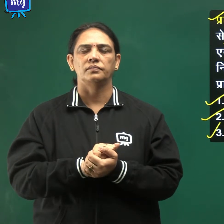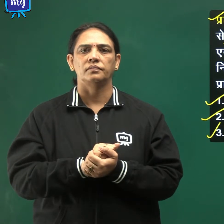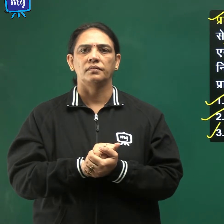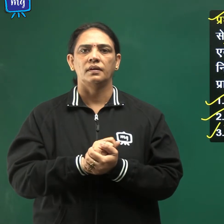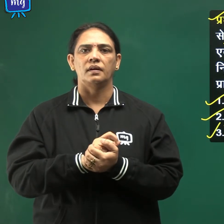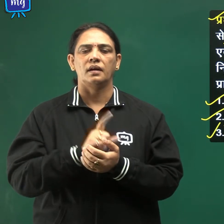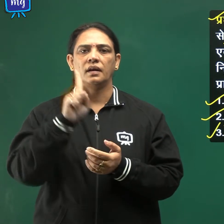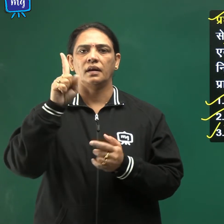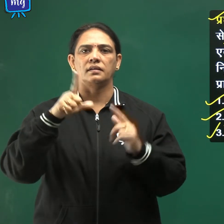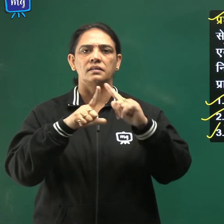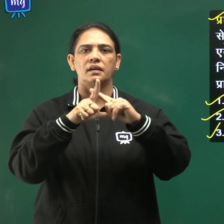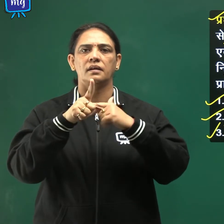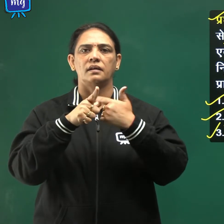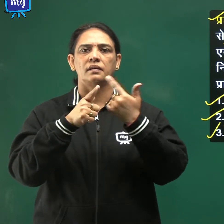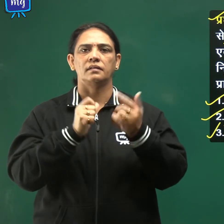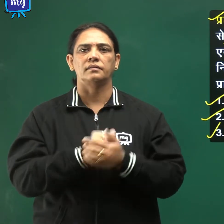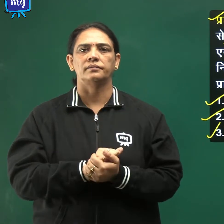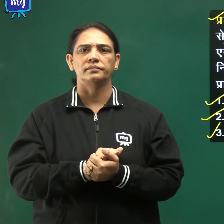कि एक गुलाम है